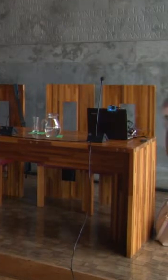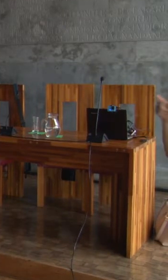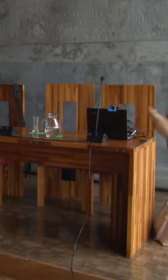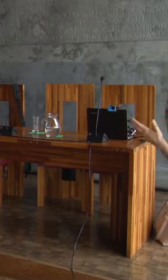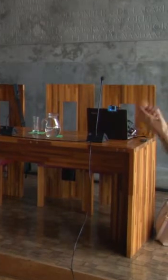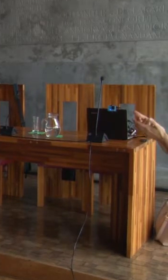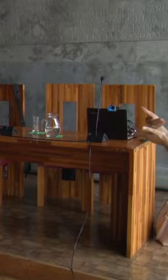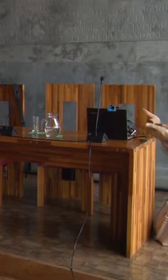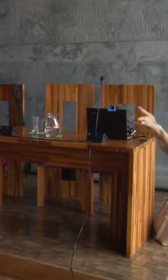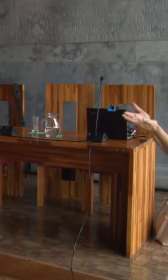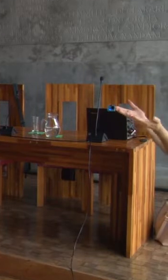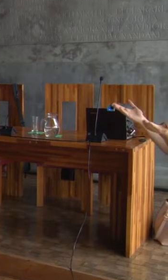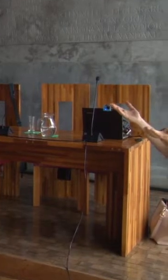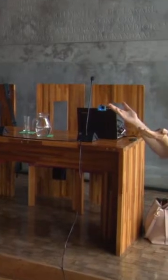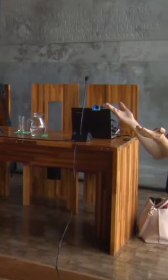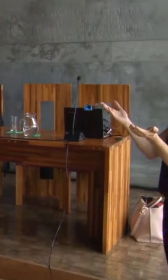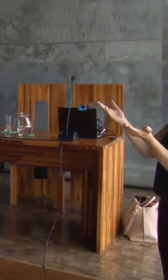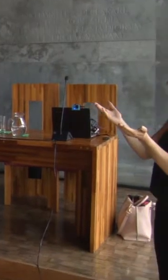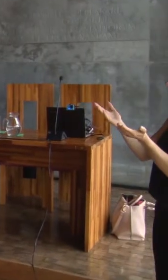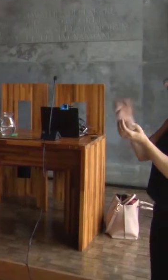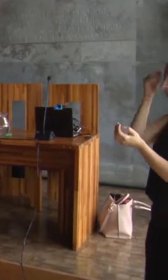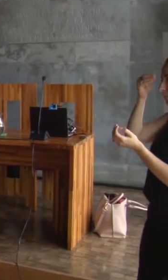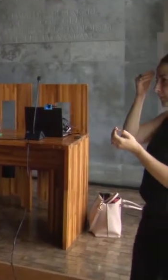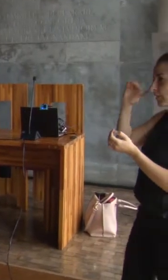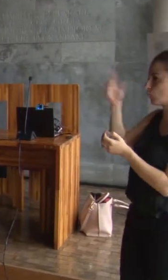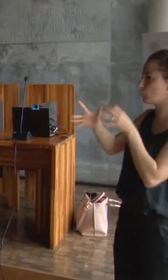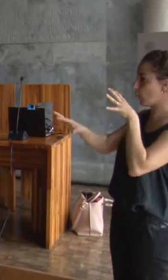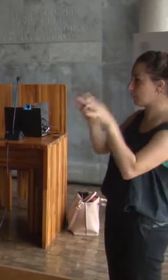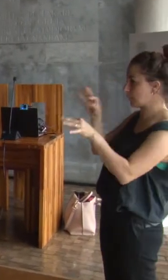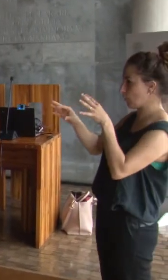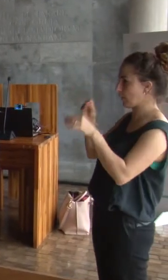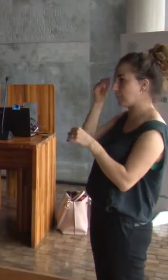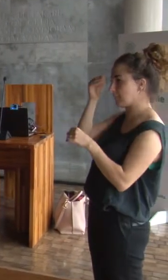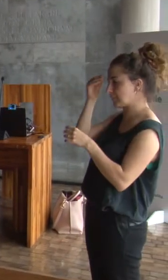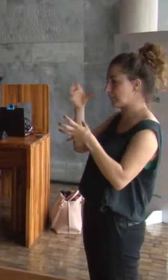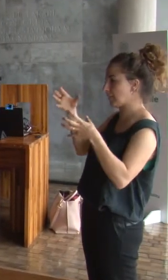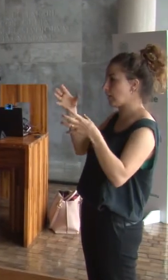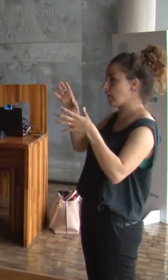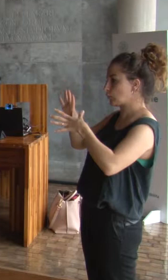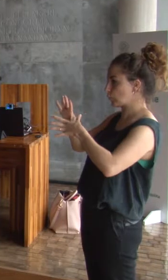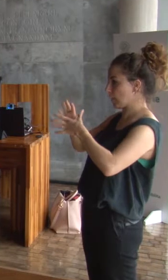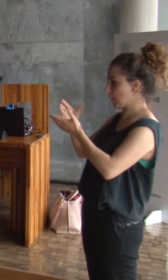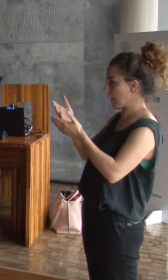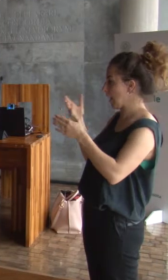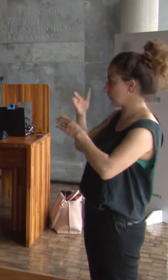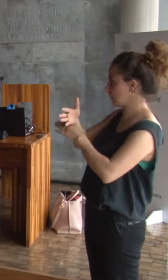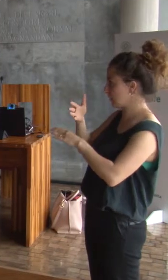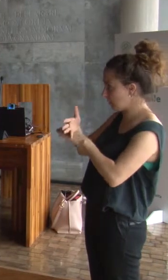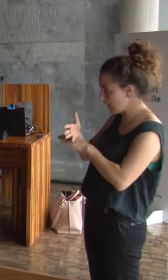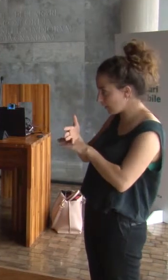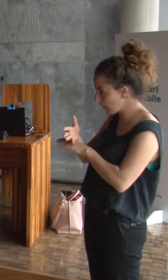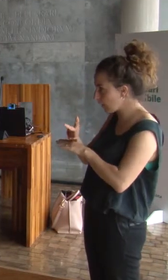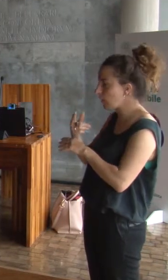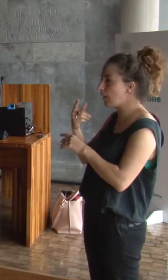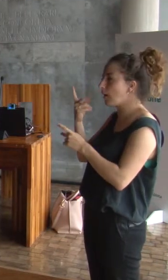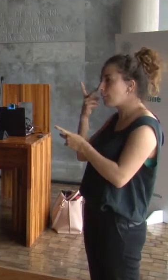audiences, allowing for options, form an accessibility team, test your communication materials with your target